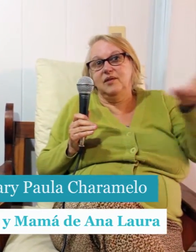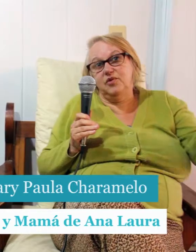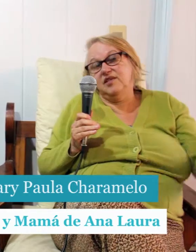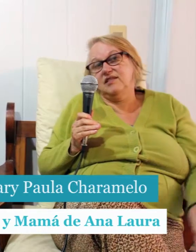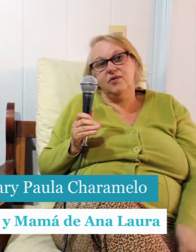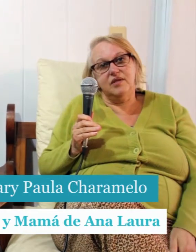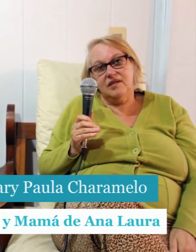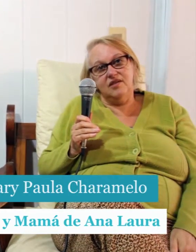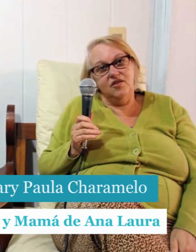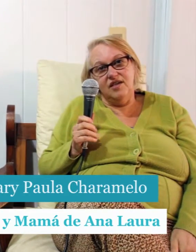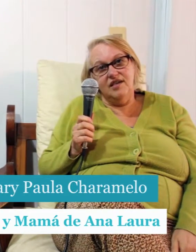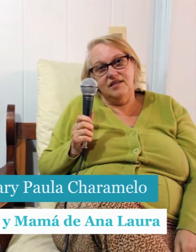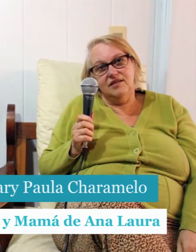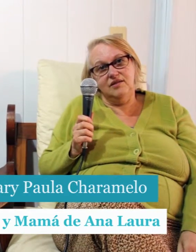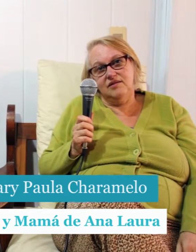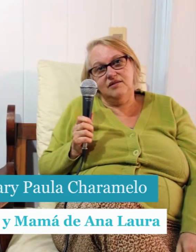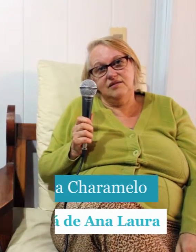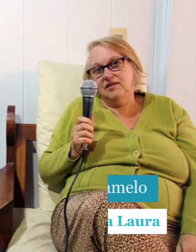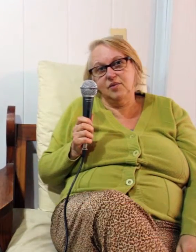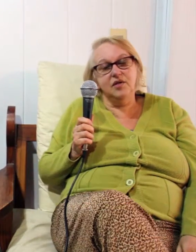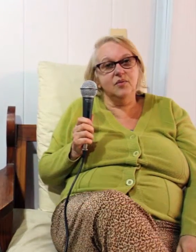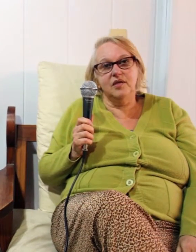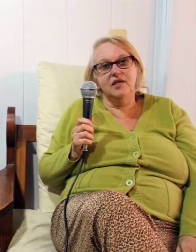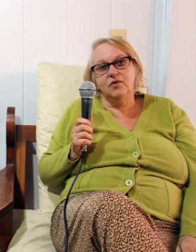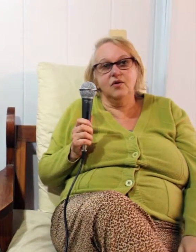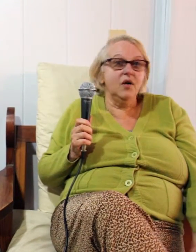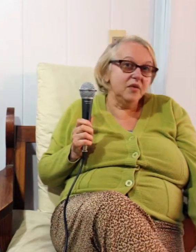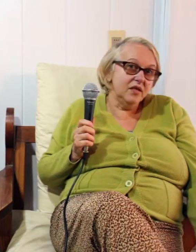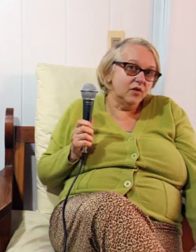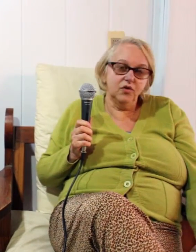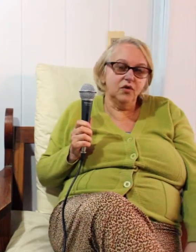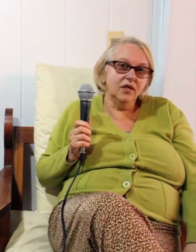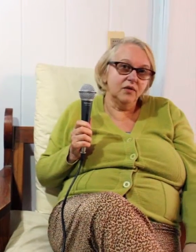poder hacer cualquier gestión que hagan. Siempre acompañados, o al médico, a todos lados.